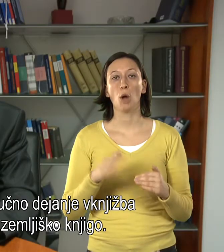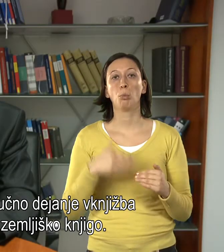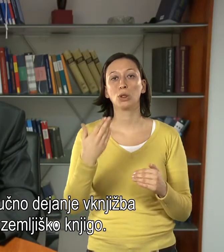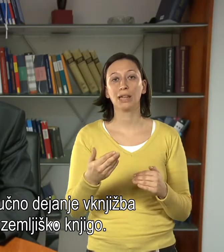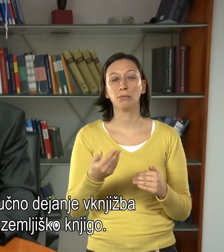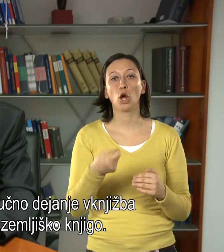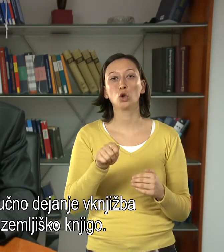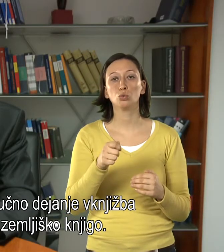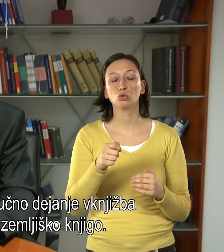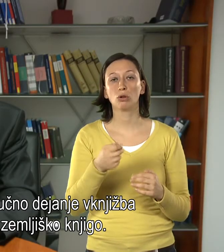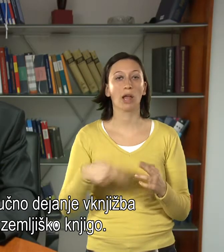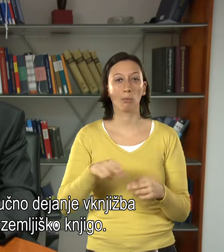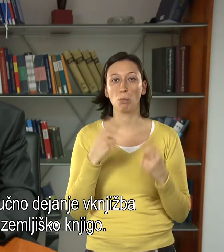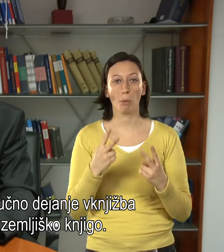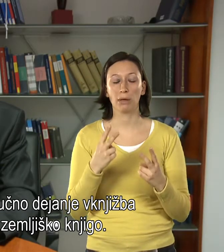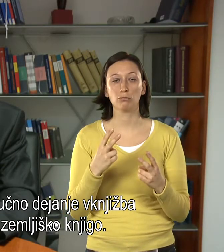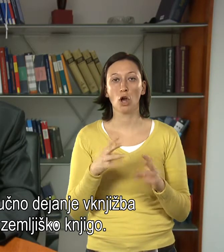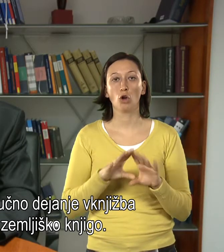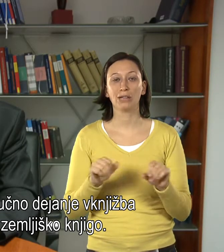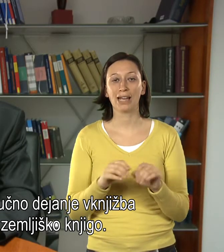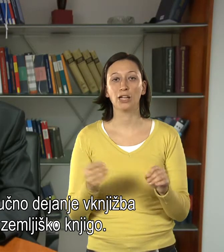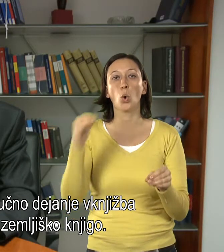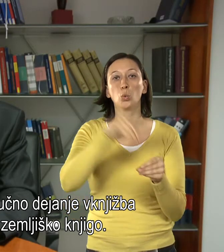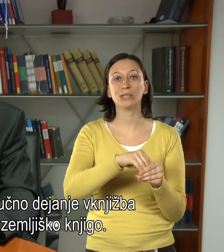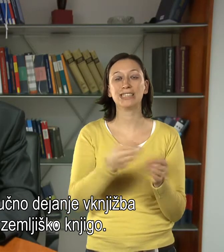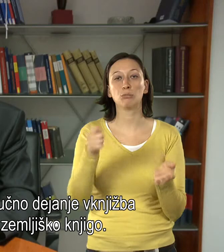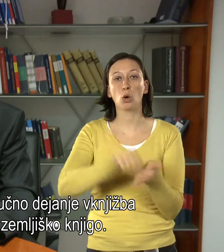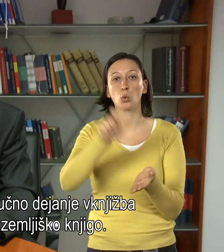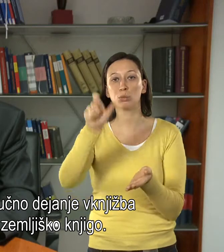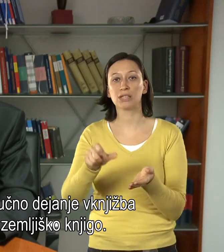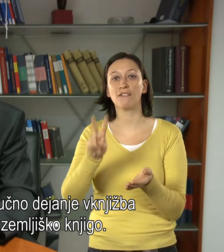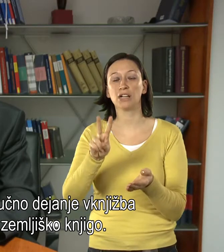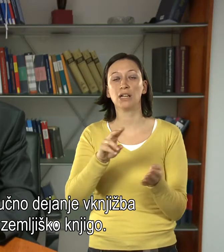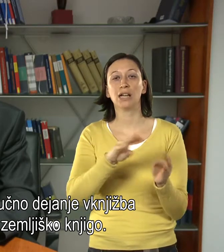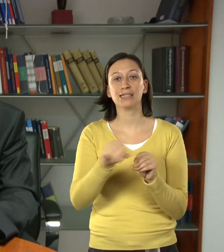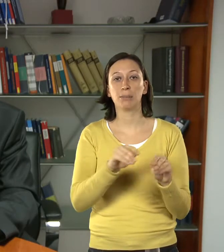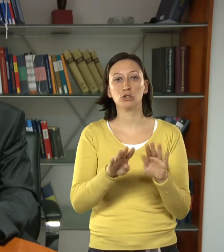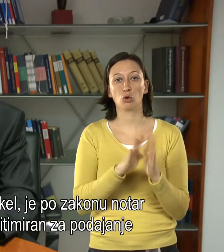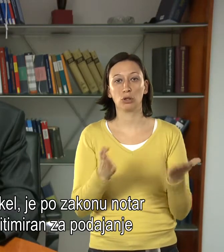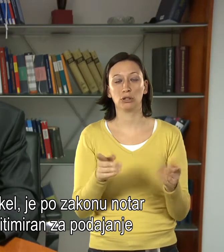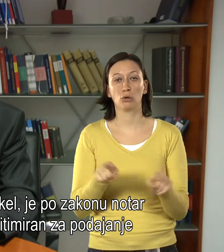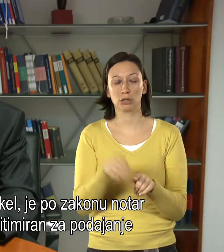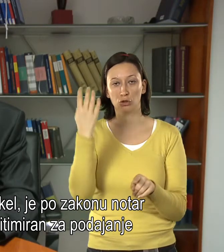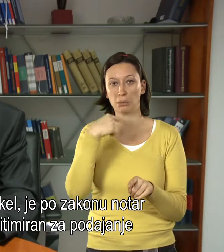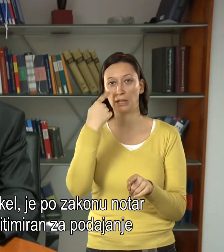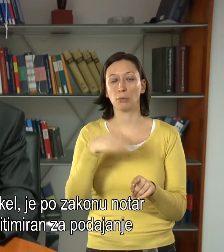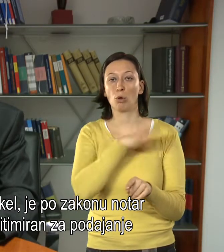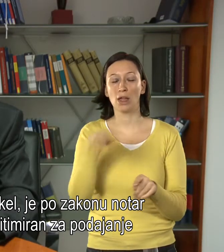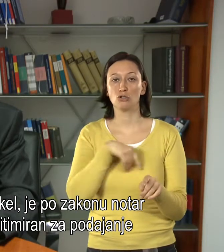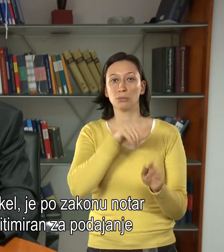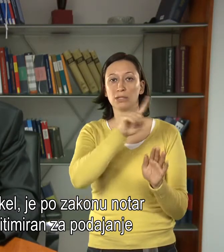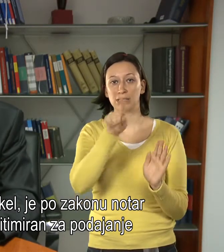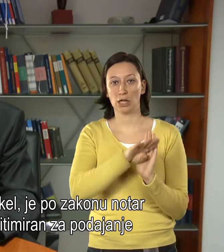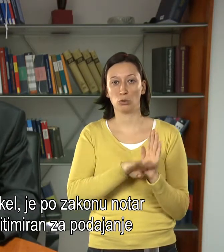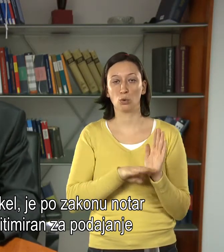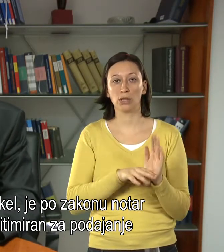Potem je ključno dejanje vknjižba kupca v zemljiško knjigo. Kot sem že rekel, po našem zakonu